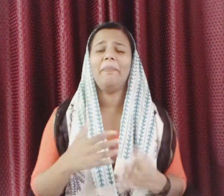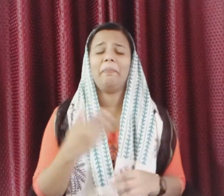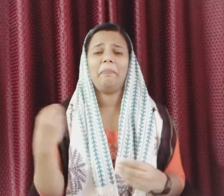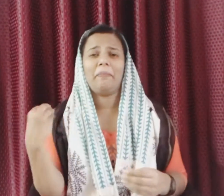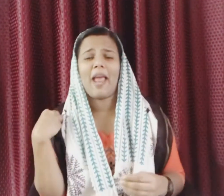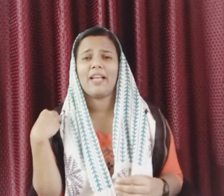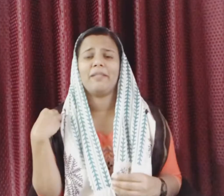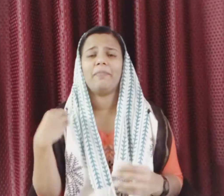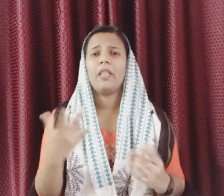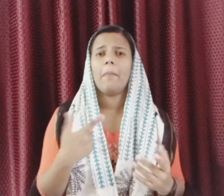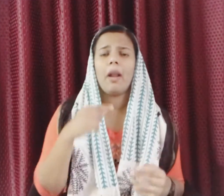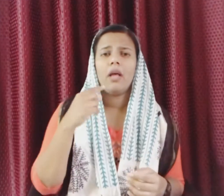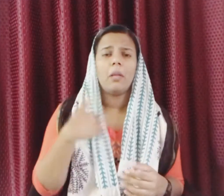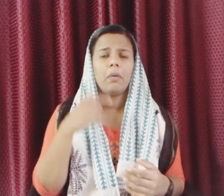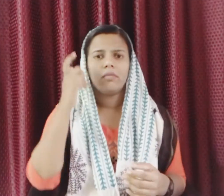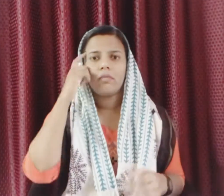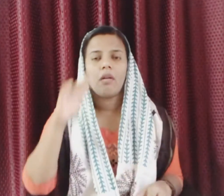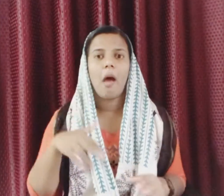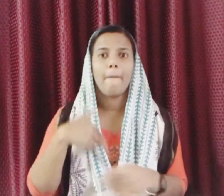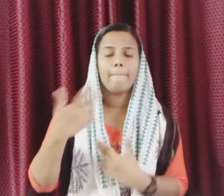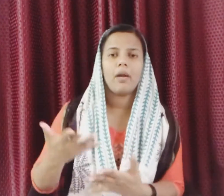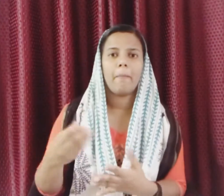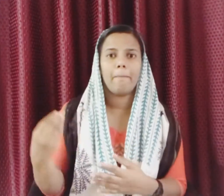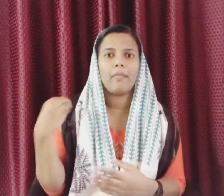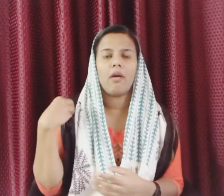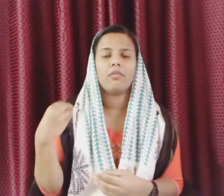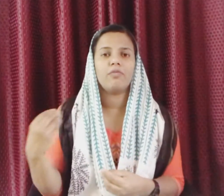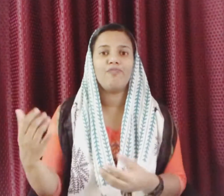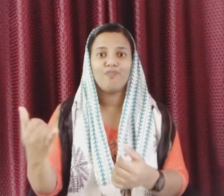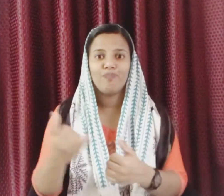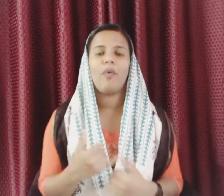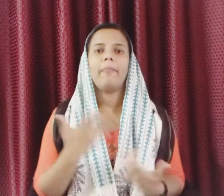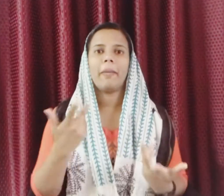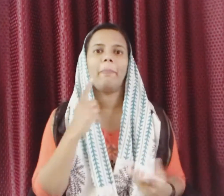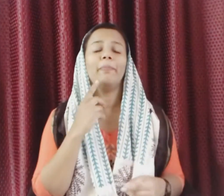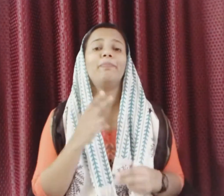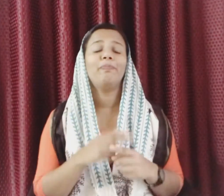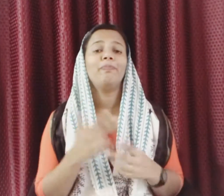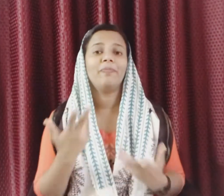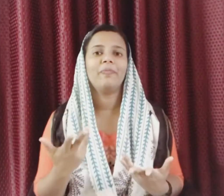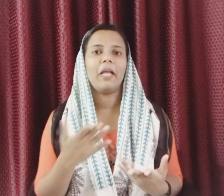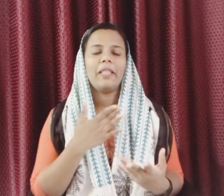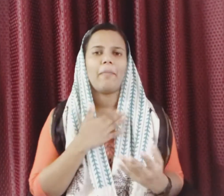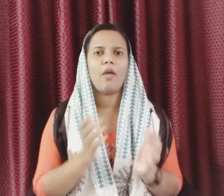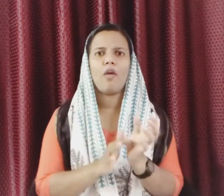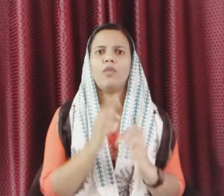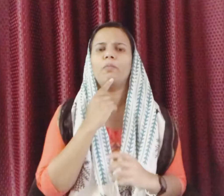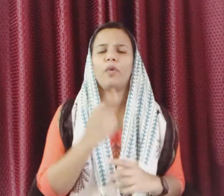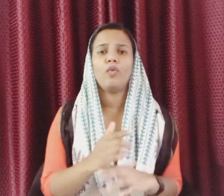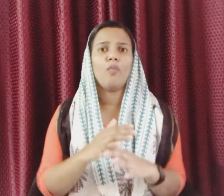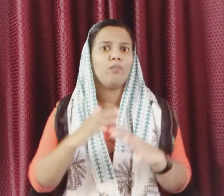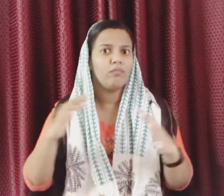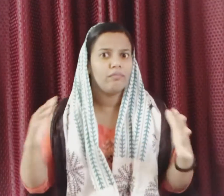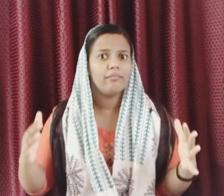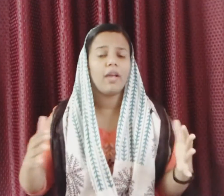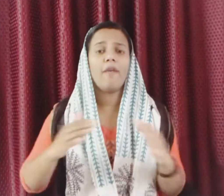നമുക്ക് ചുറ്റുപാടുകളിൽ നമ്മൾ പ്രതീക്ഷിക്കാത്ത കാര്യങ്ങൾ സംഭവിക്കുകയോ ചെയ്യുമ്പോഴും നമ്മുടെ നാവിൽ നിന്ന് നമ്മൾ പറയണം, കർത്താവ് പറഞ്ഞിട്ടുണ്ട് വർദ്ധിപ്പിക്കുമെന്ന്.